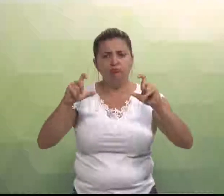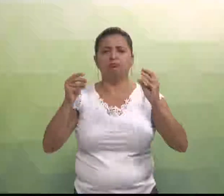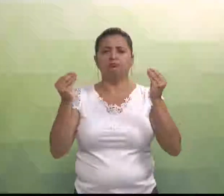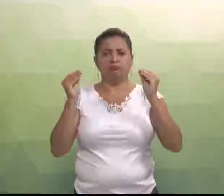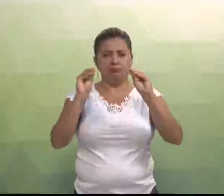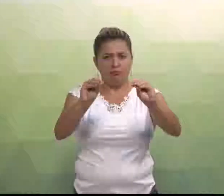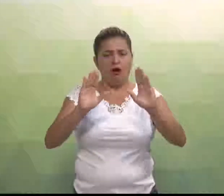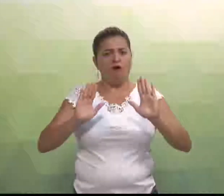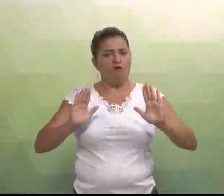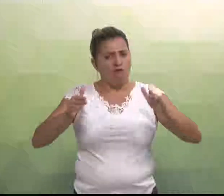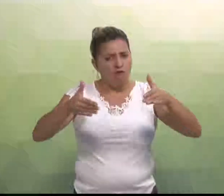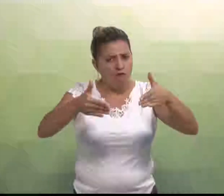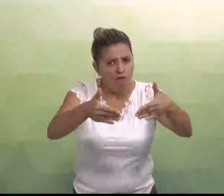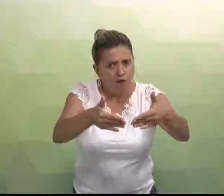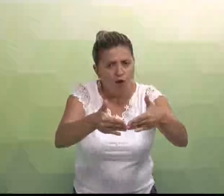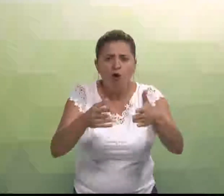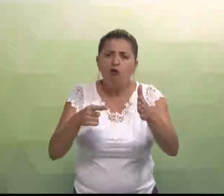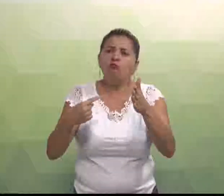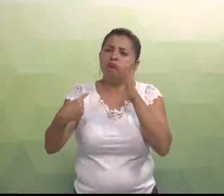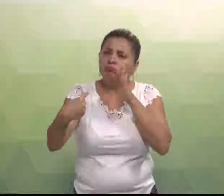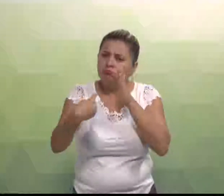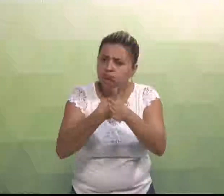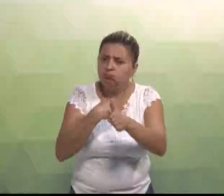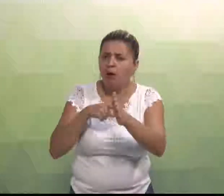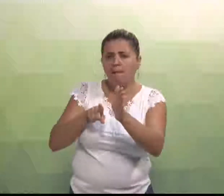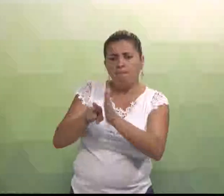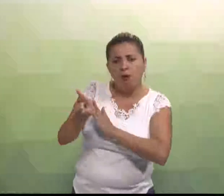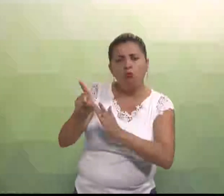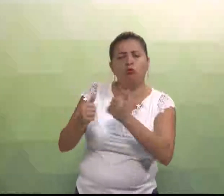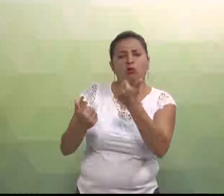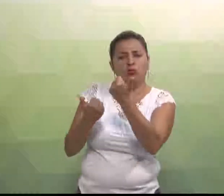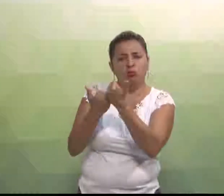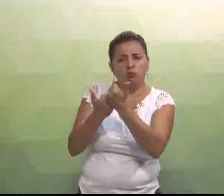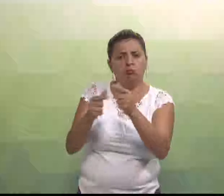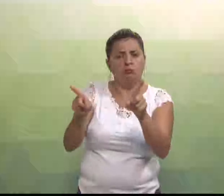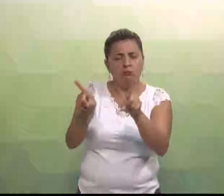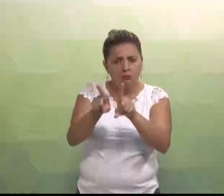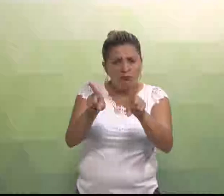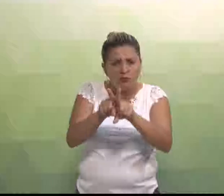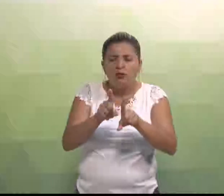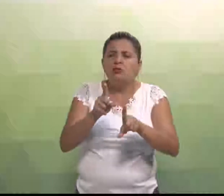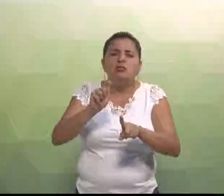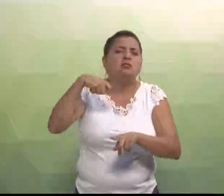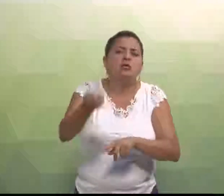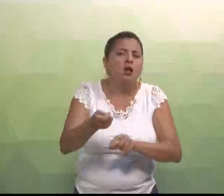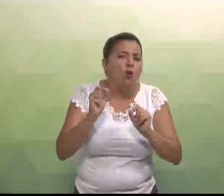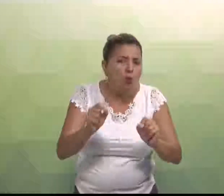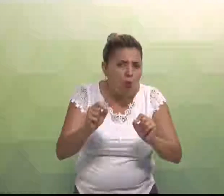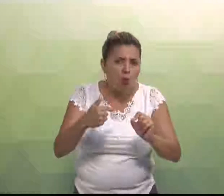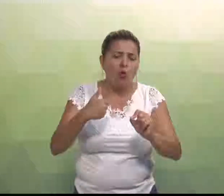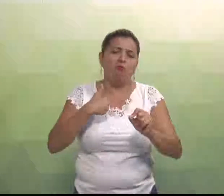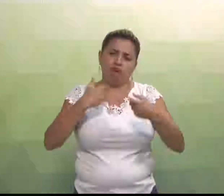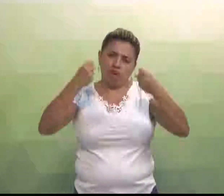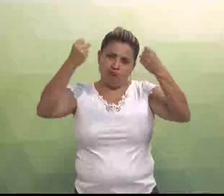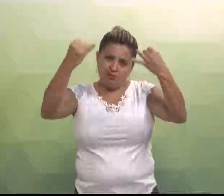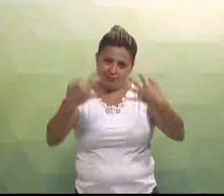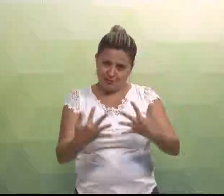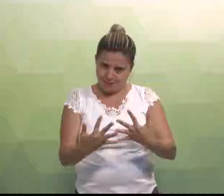postar no fórum ou até mesmo perguntar para mim ou a professora presencial qual o sinal que é esse que nós